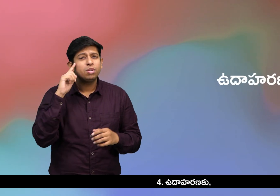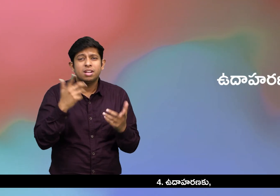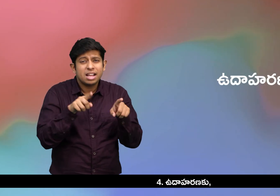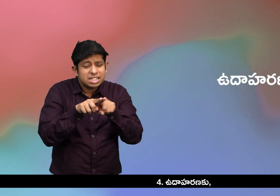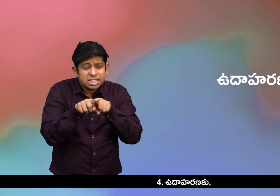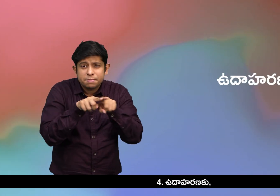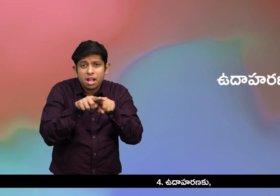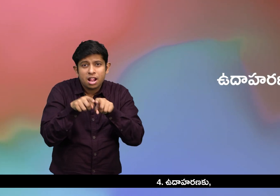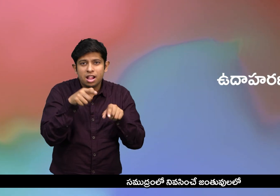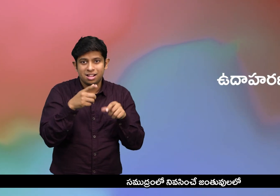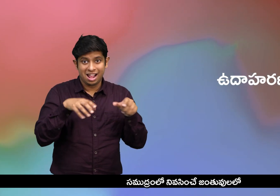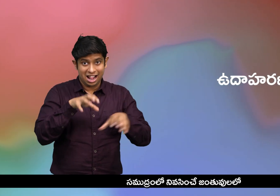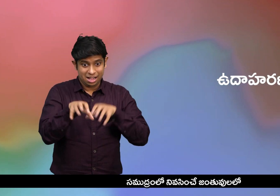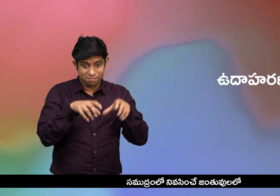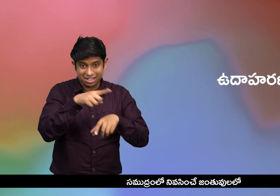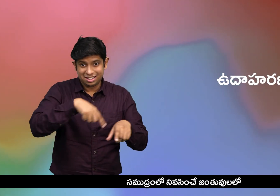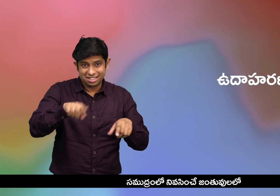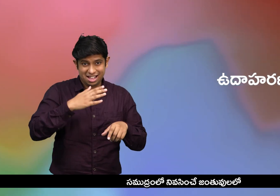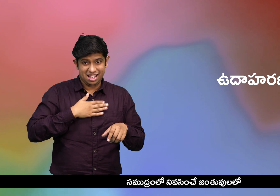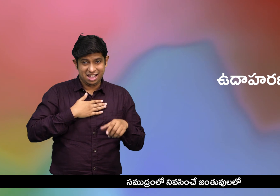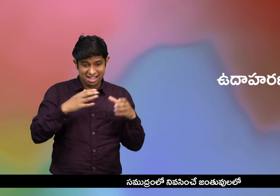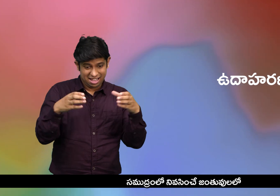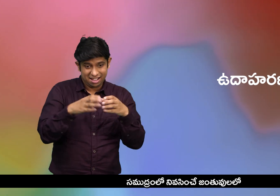ఉదాహరణకు, సముద్రంలో నివసించే జంతువులలో